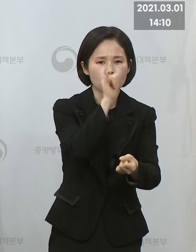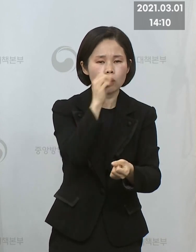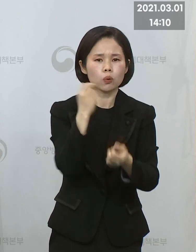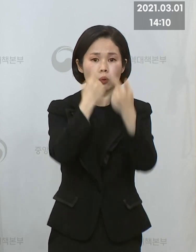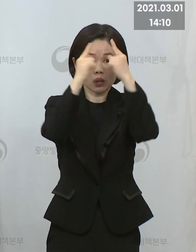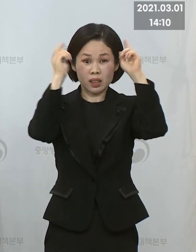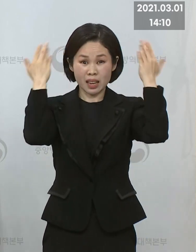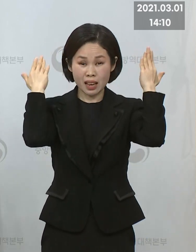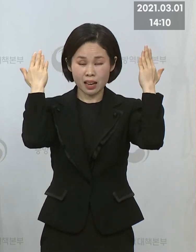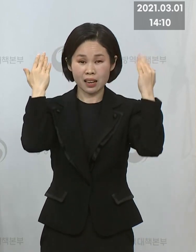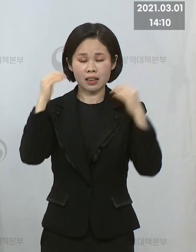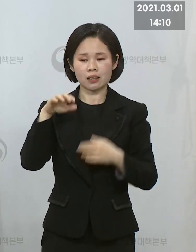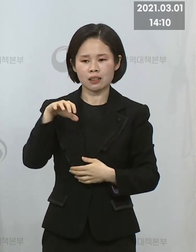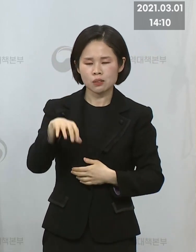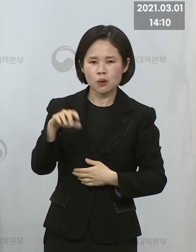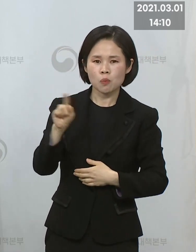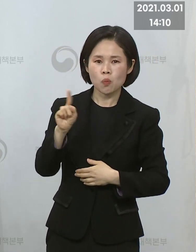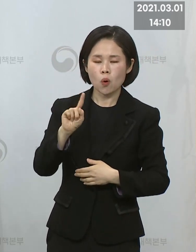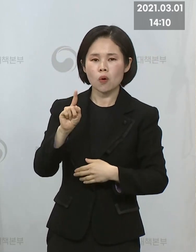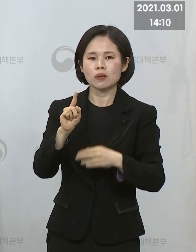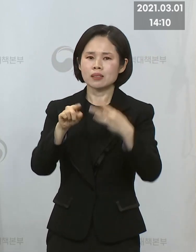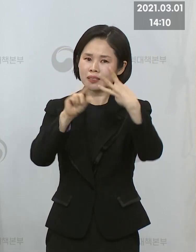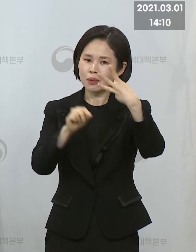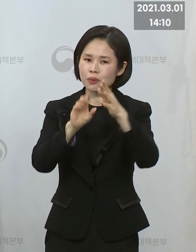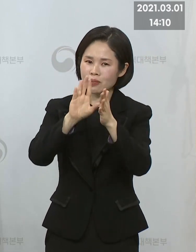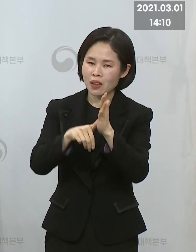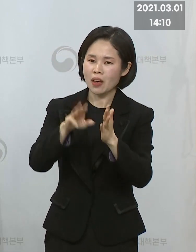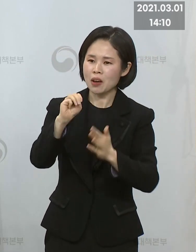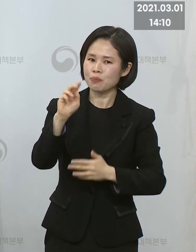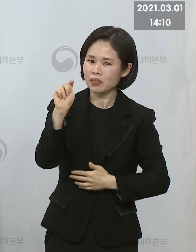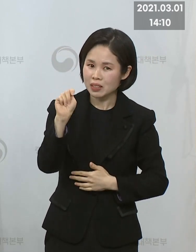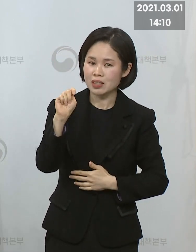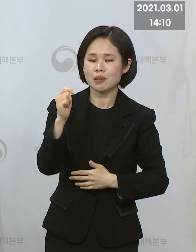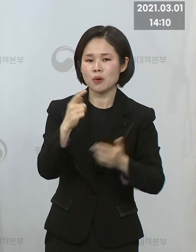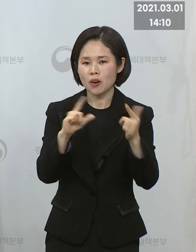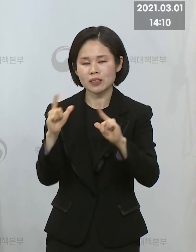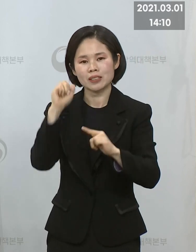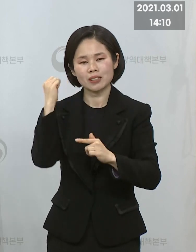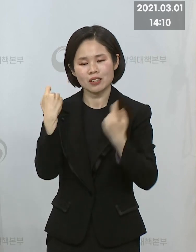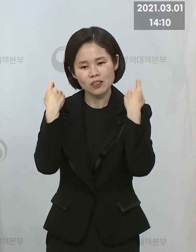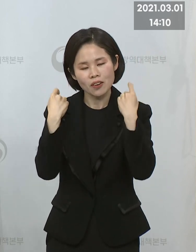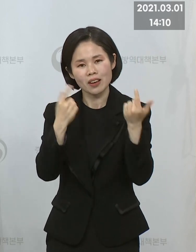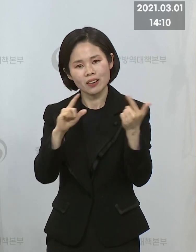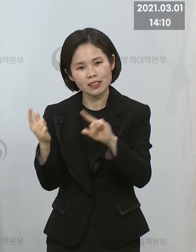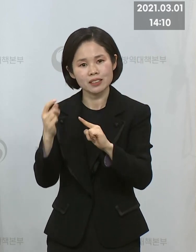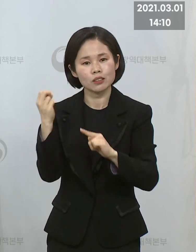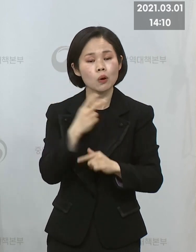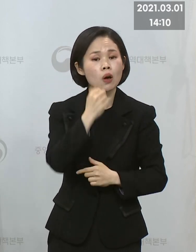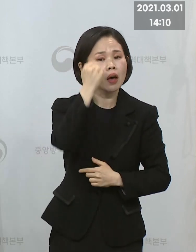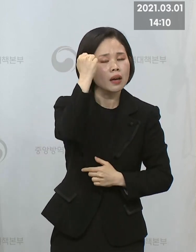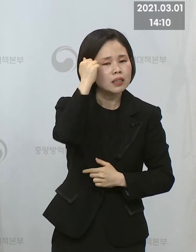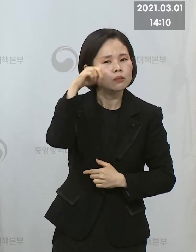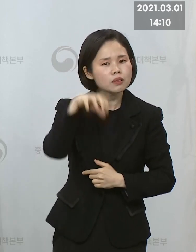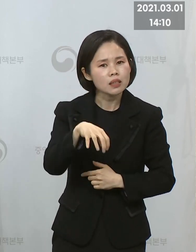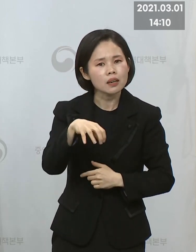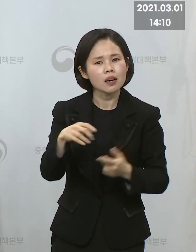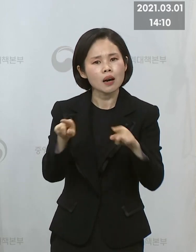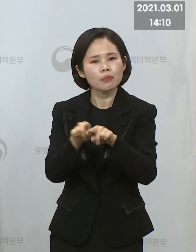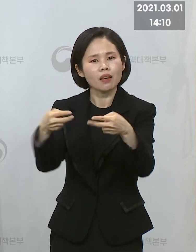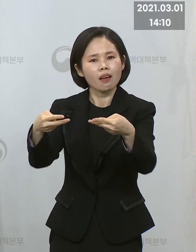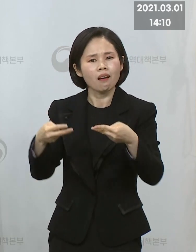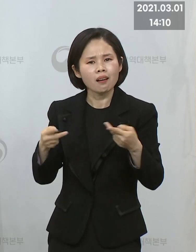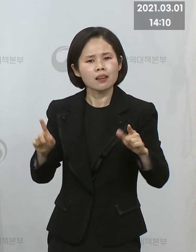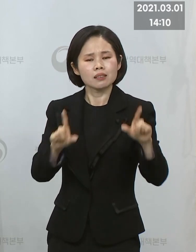또 신입생 환영회 등의 행사와 모임, 그리고 기숙사 및 합숙 등 공동생활 증가로 감염